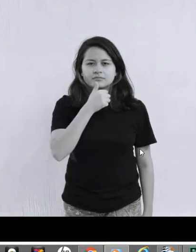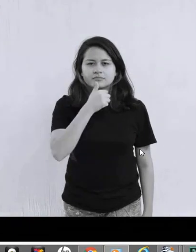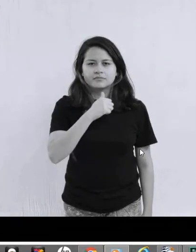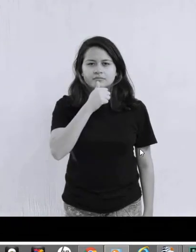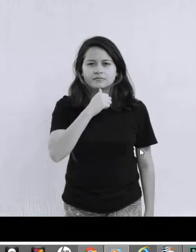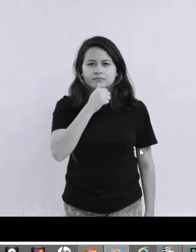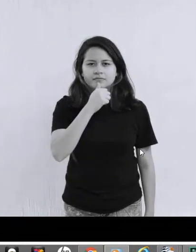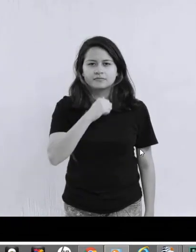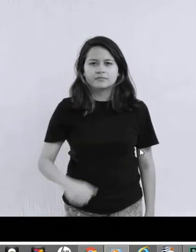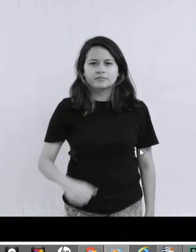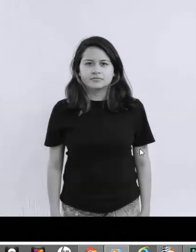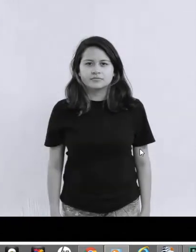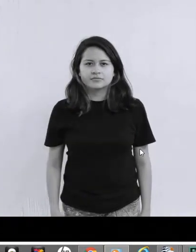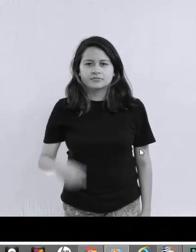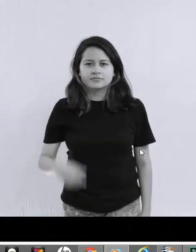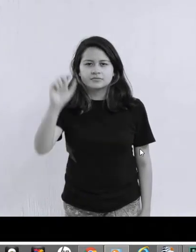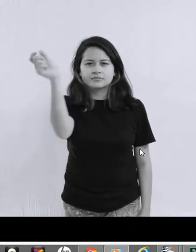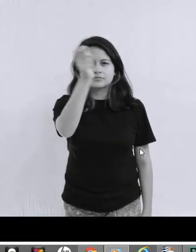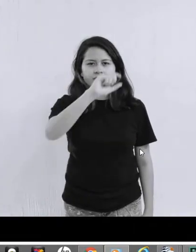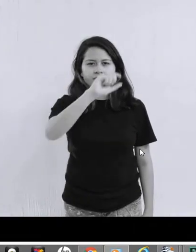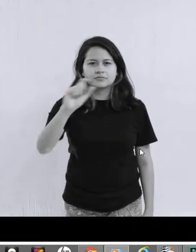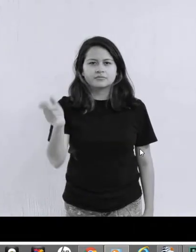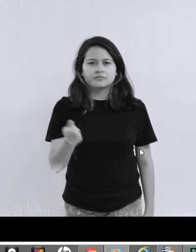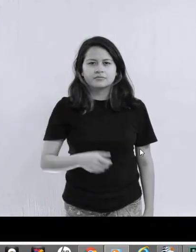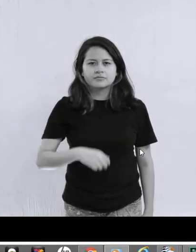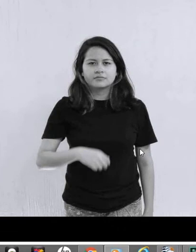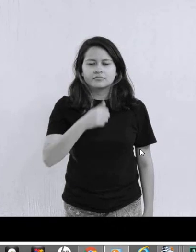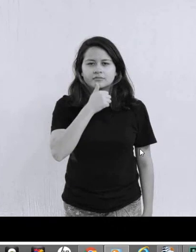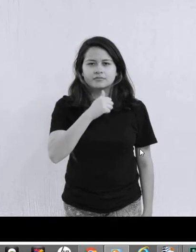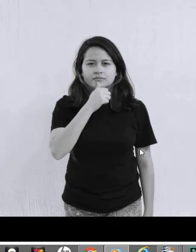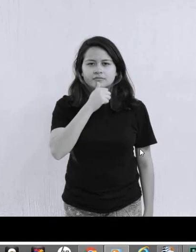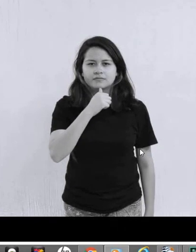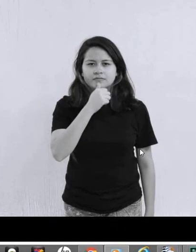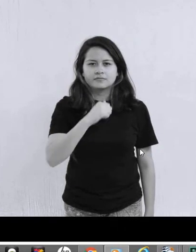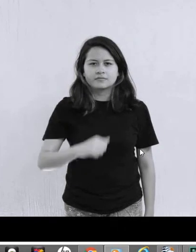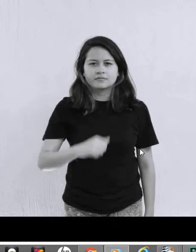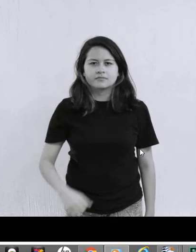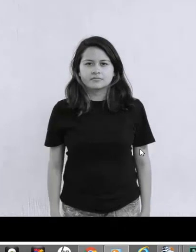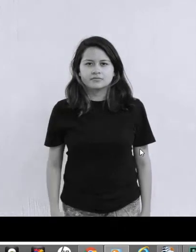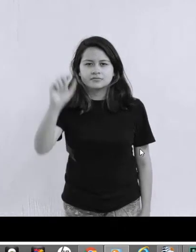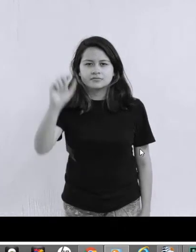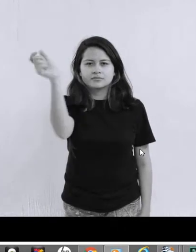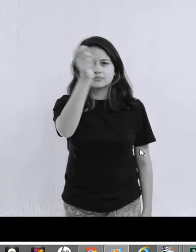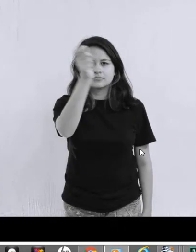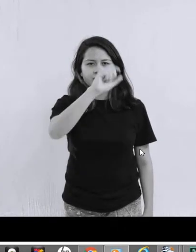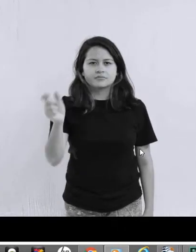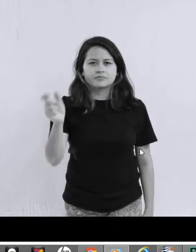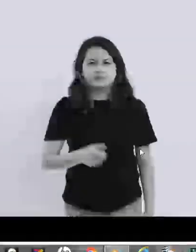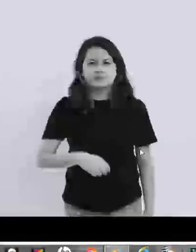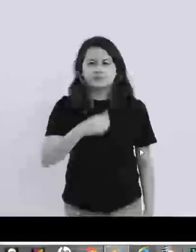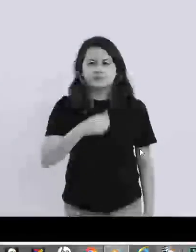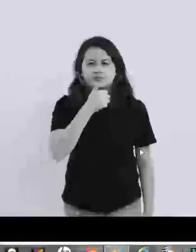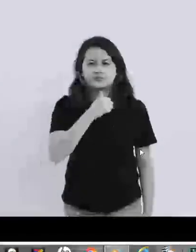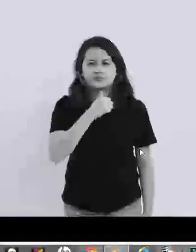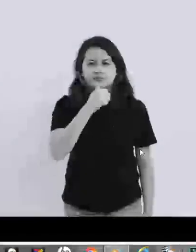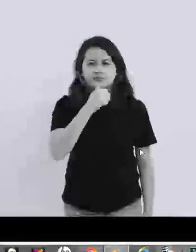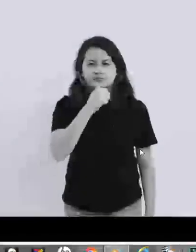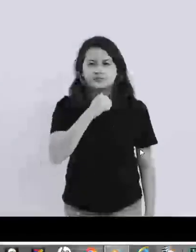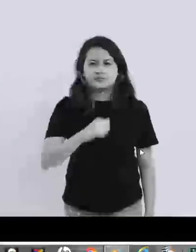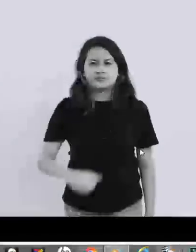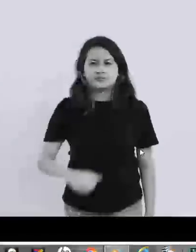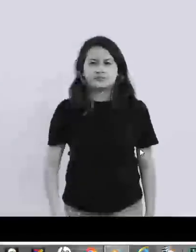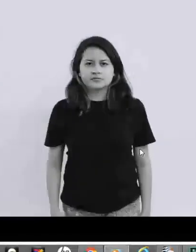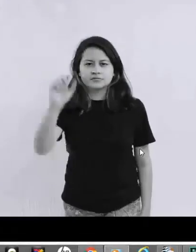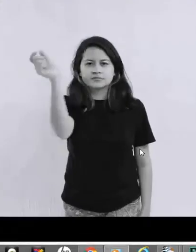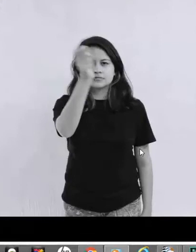para personas ciegas, no para personas, etcétera. ¿Sí? ¿Ya podría cerrar eso, Manrique, por favor? Y desde ya, gracias por el apoyo. Generan las